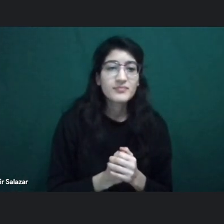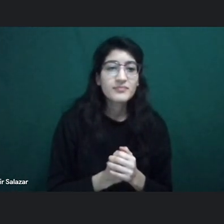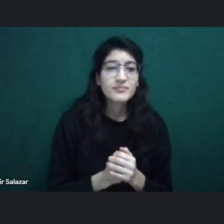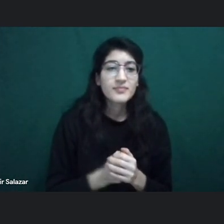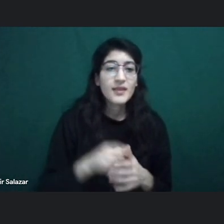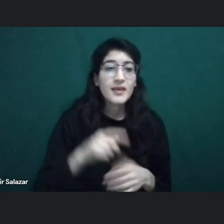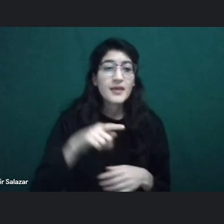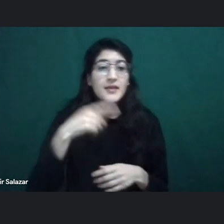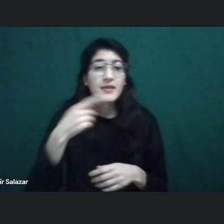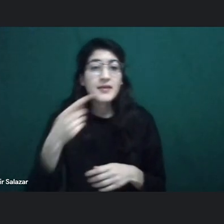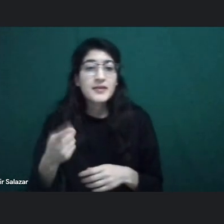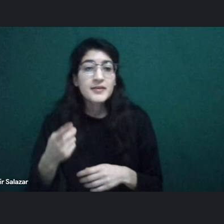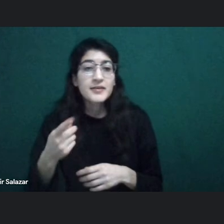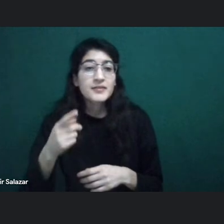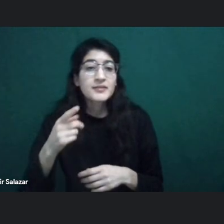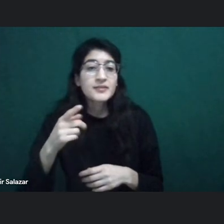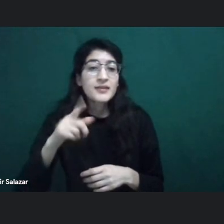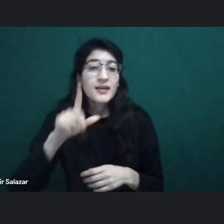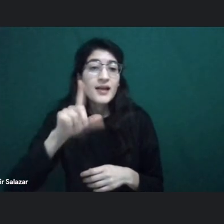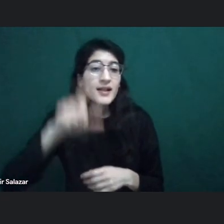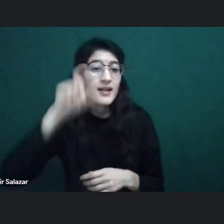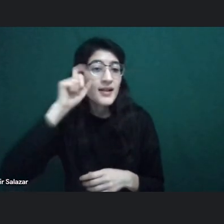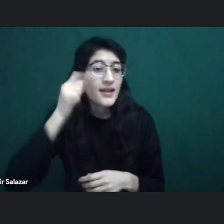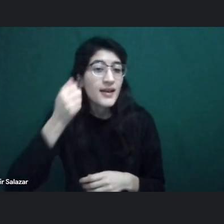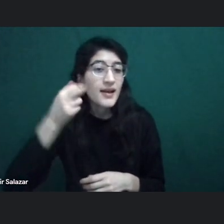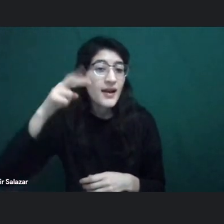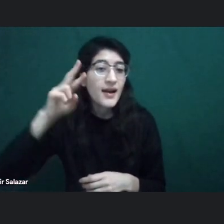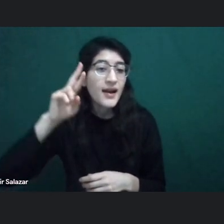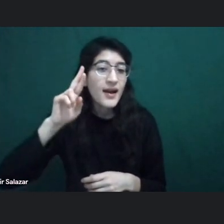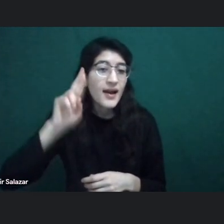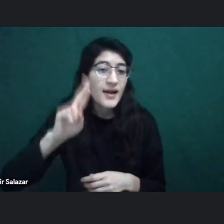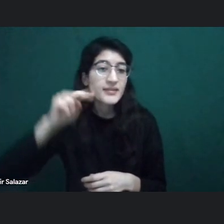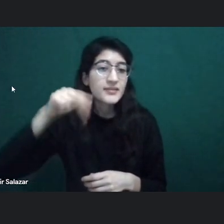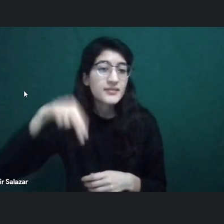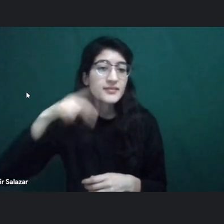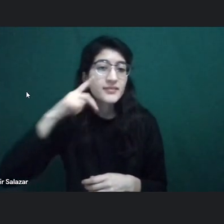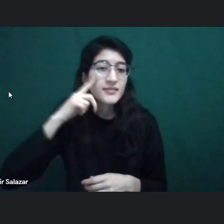Está como premodificador de programs.